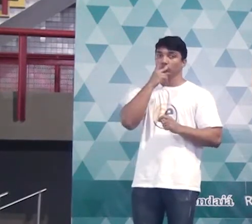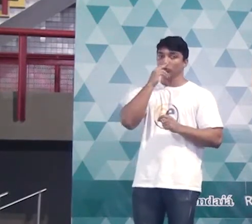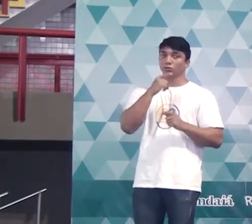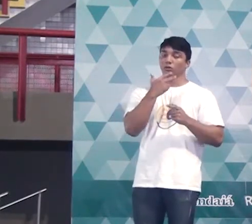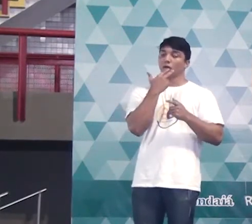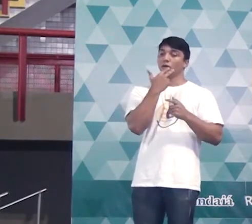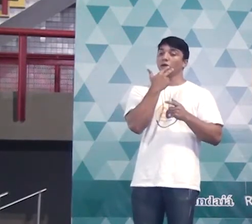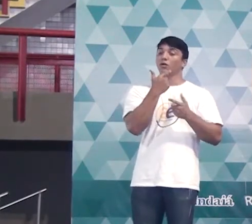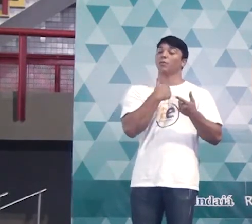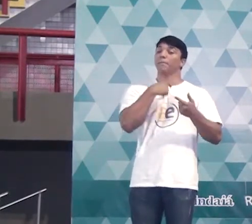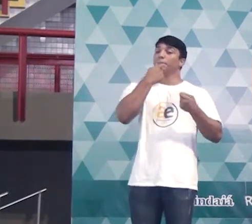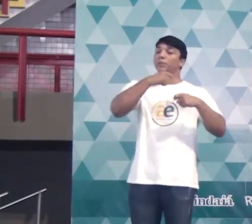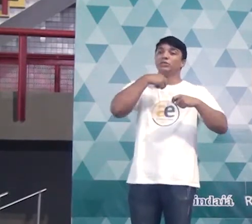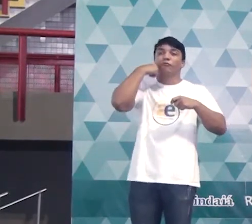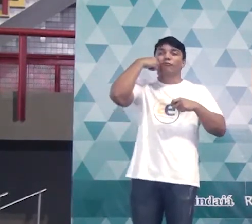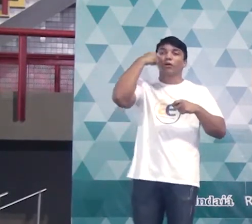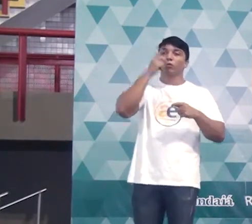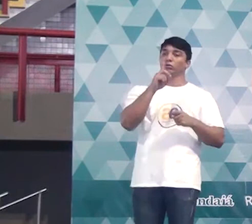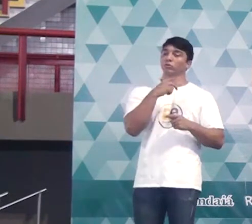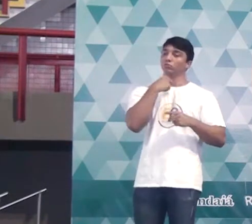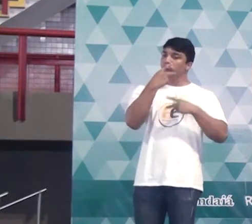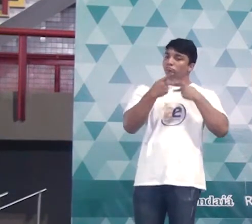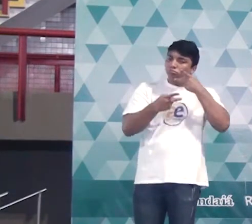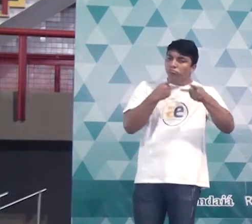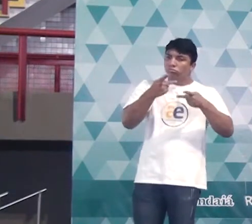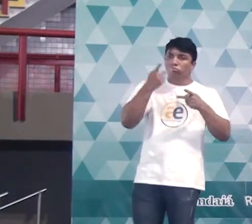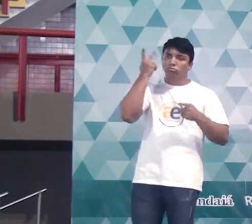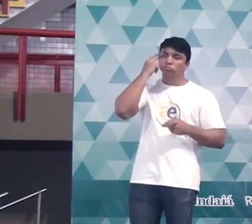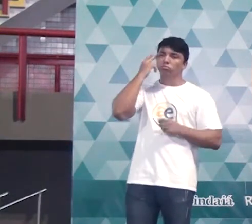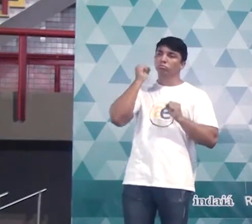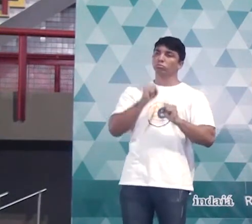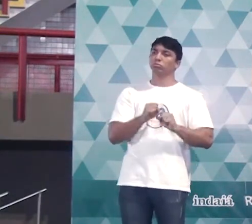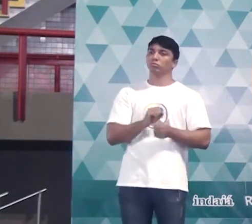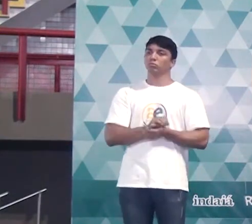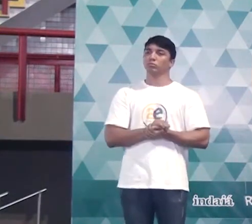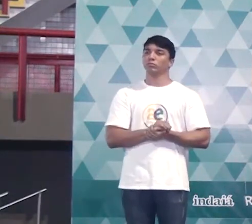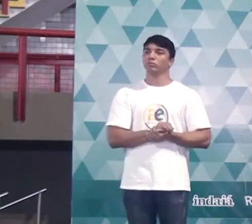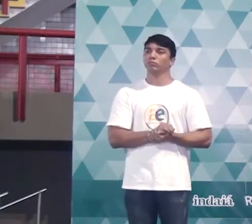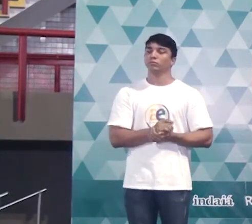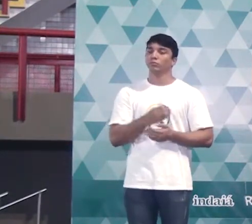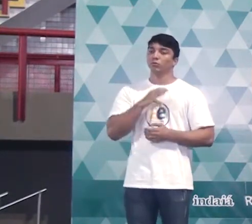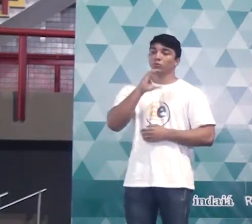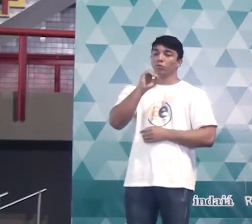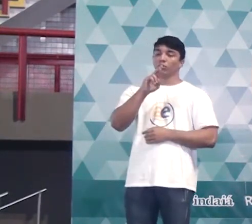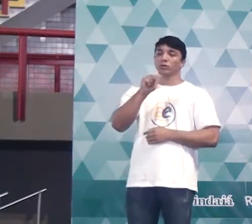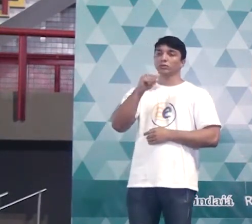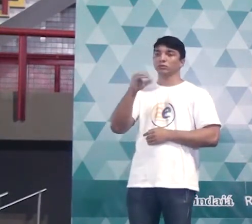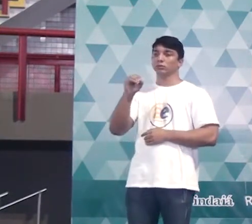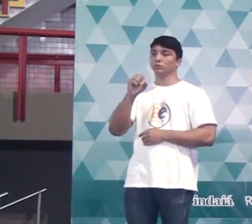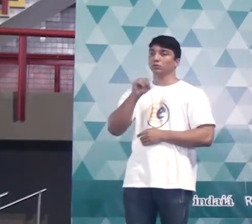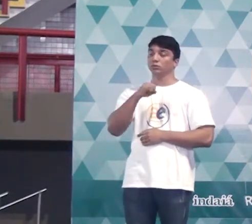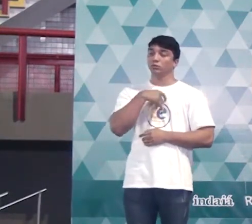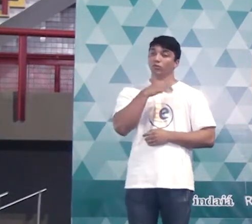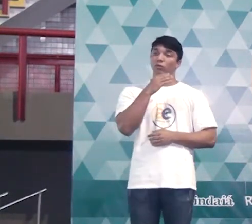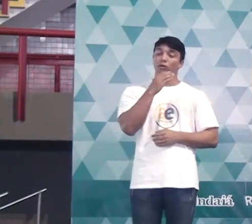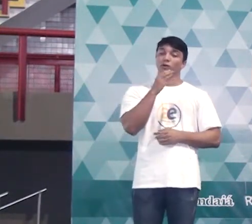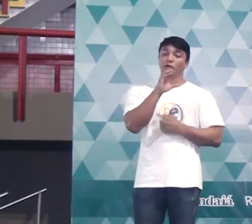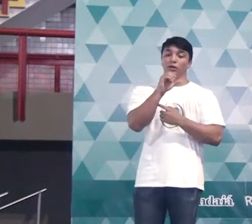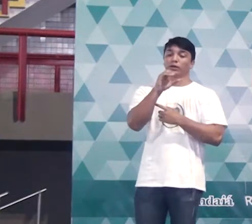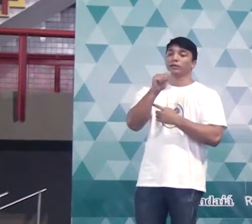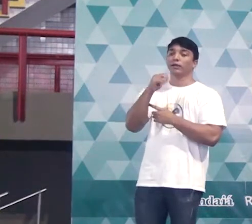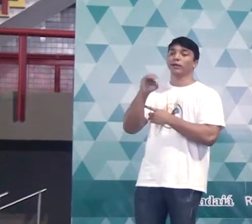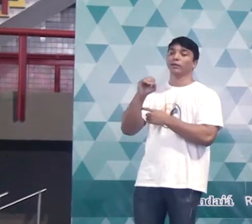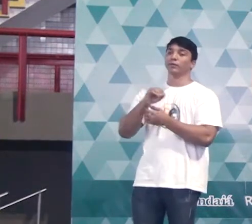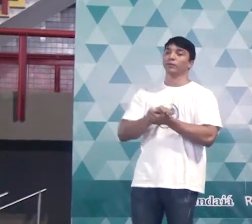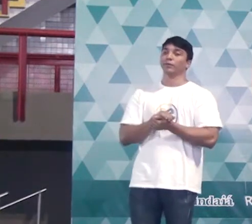sua identidade de fala. Tudo bem? Chegue lá e fale mesmo, coração. Se for para cantar a música, não vai cantar